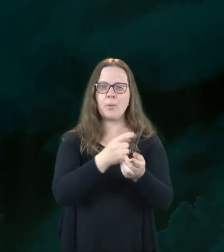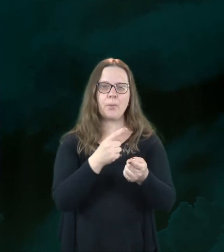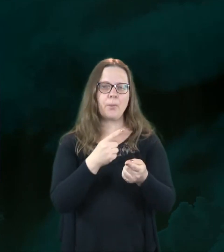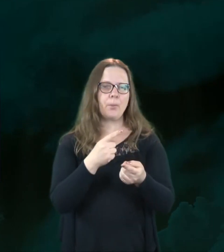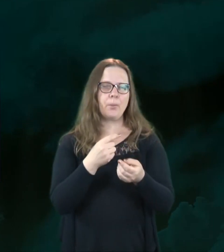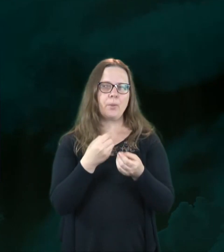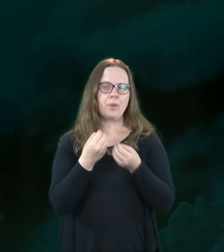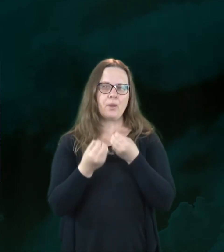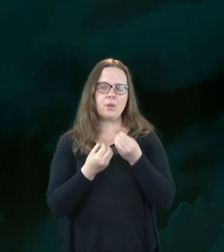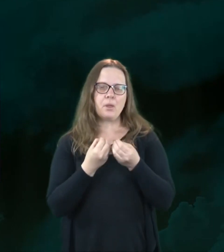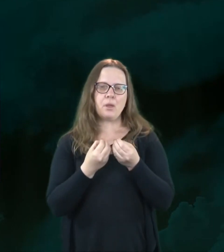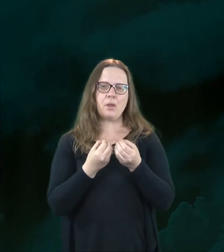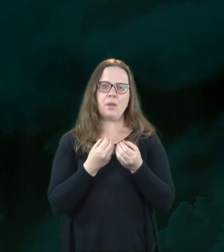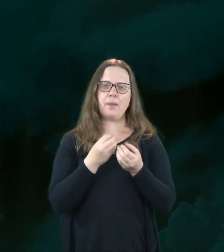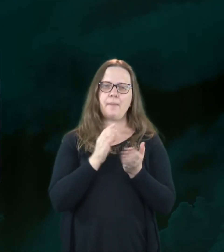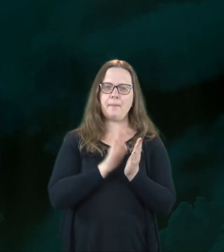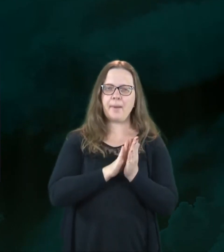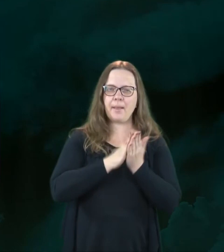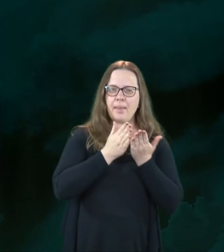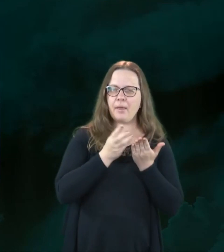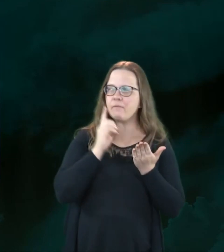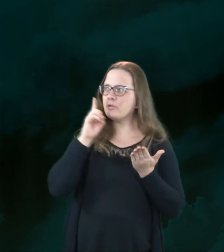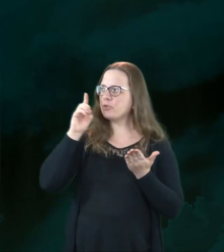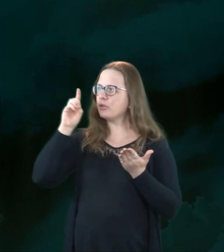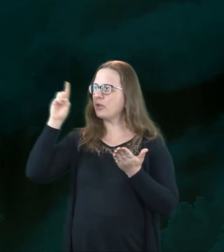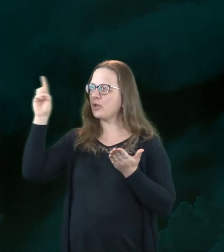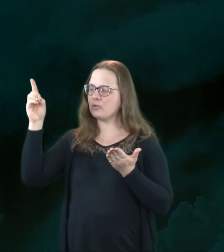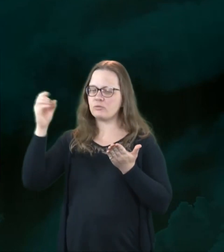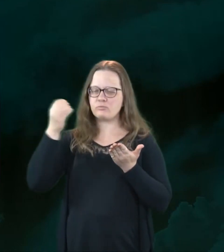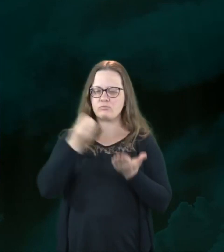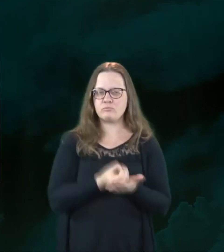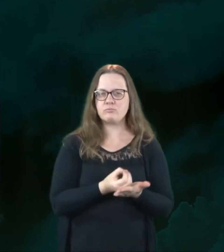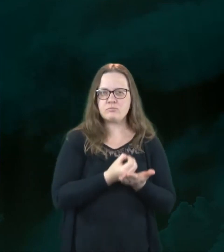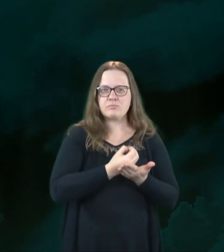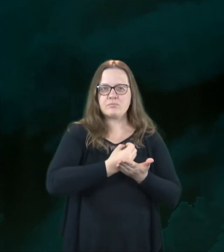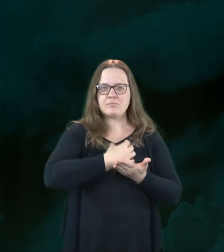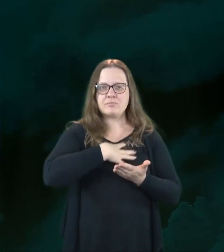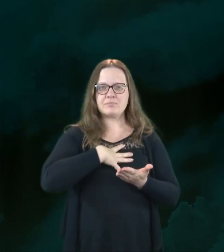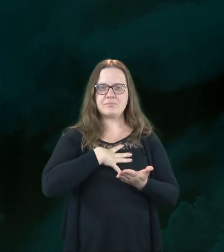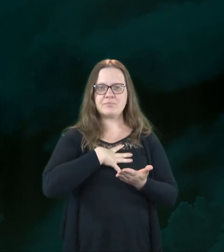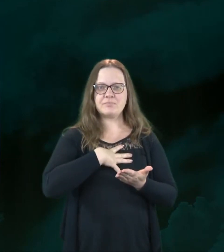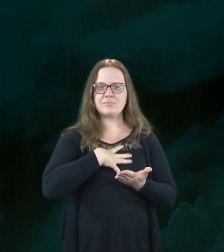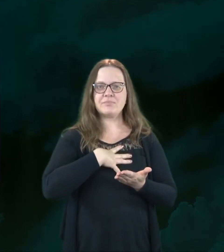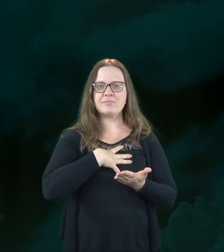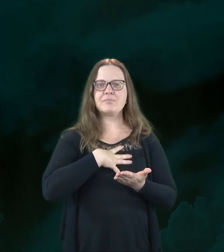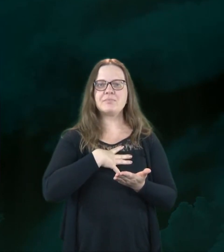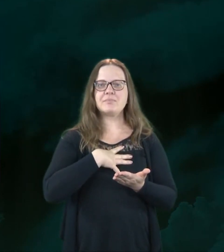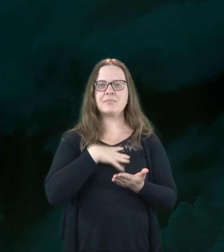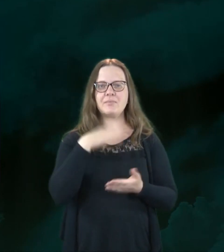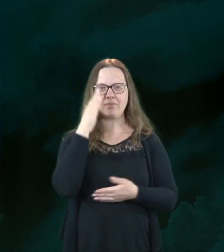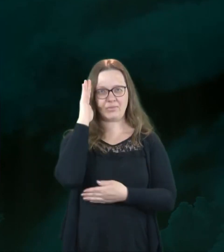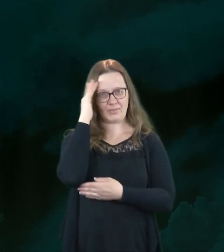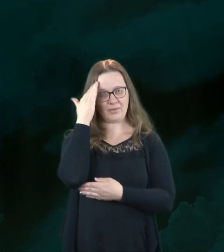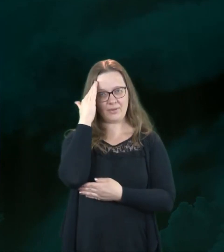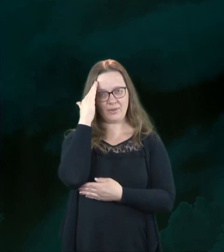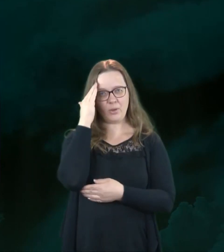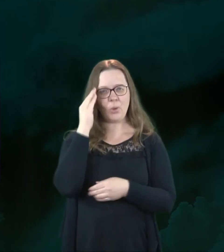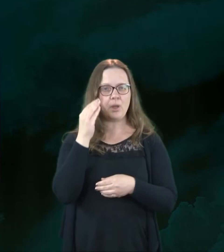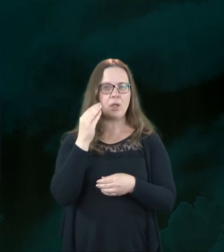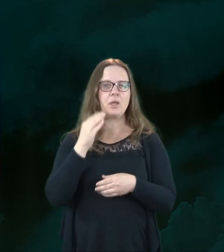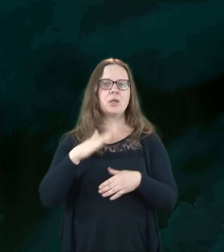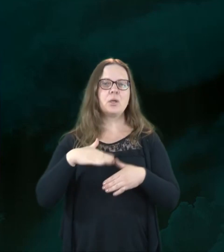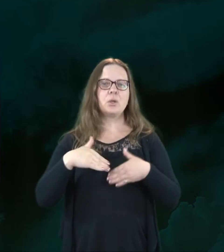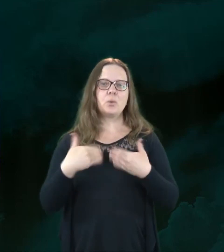Então, quando você ouve a palavra do Evangelho, você estará recebendo esse